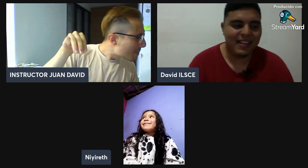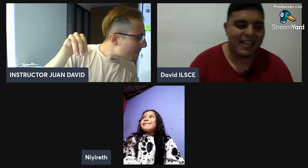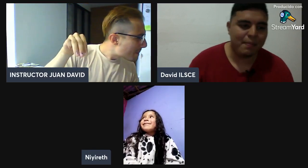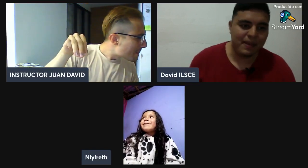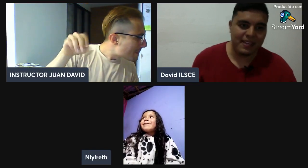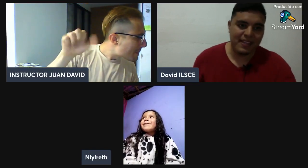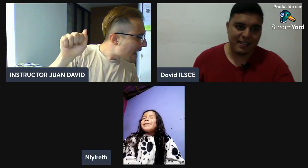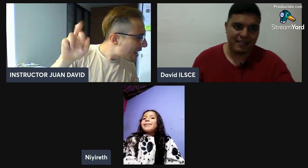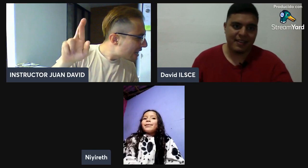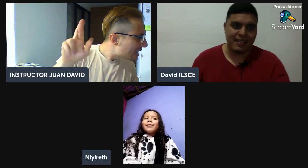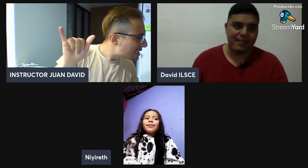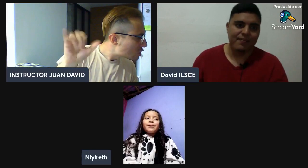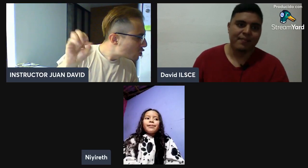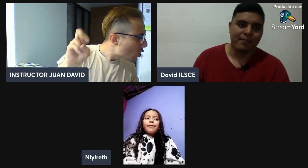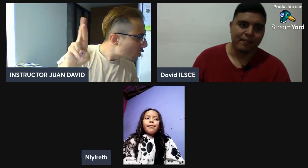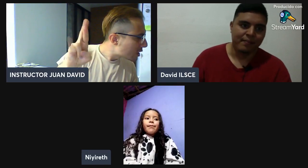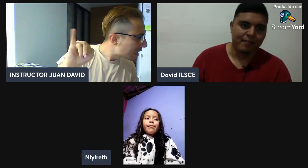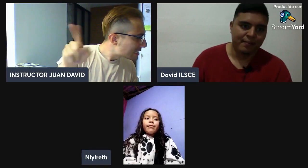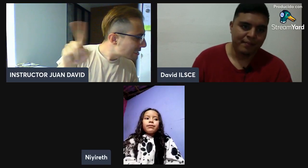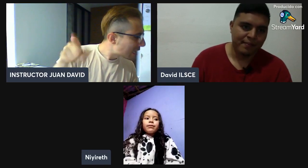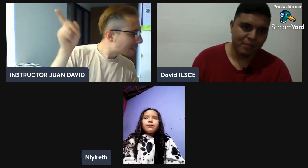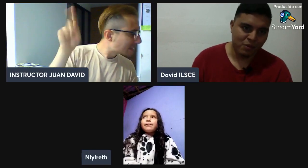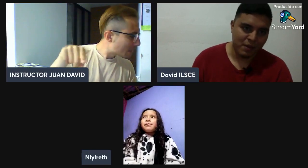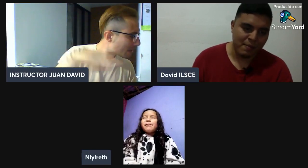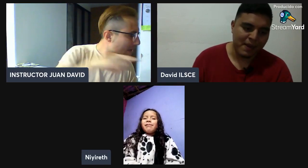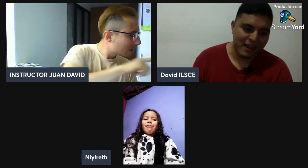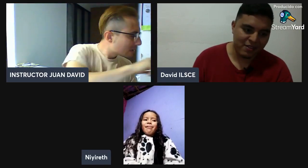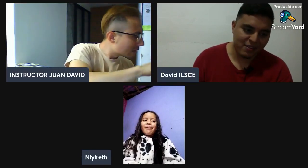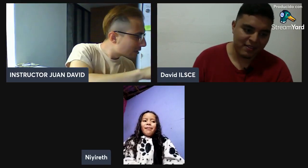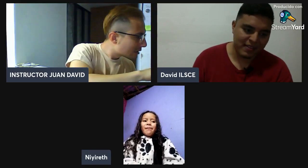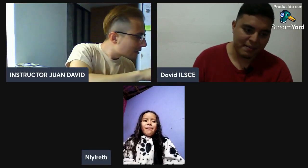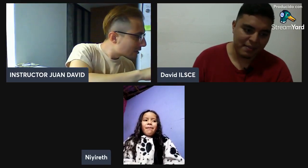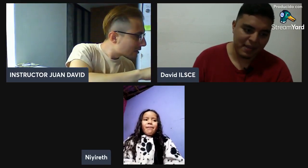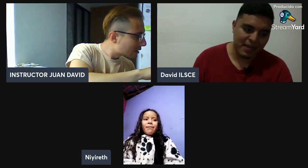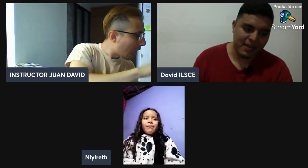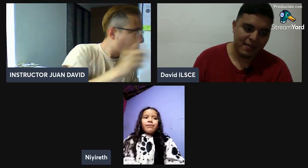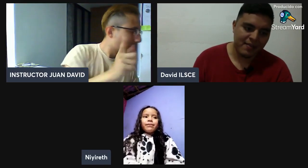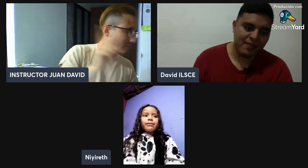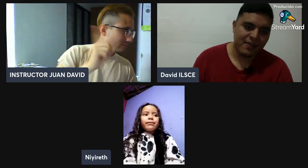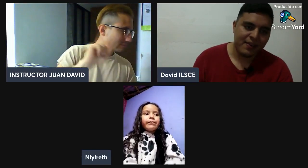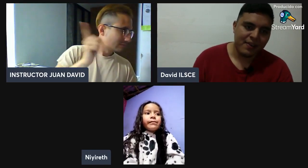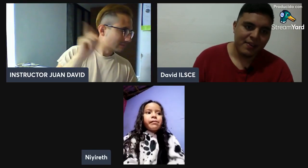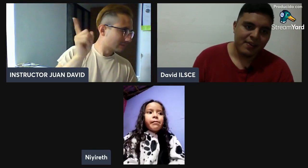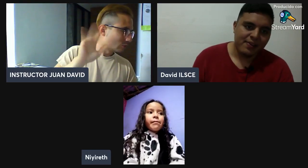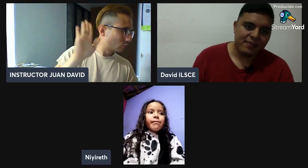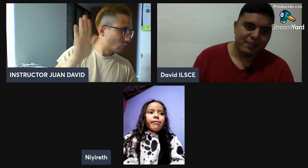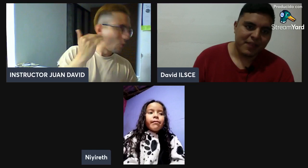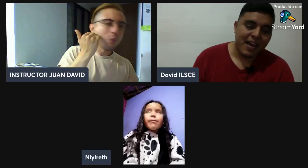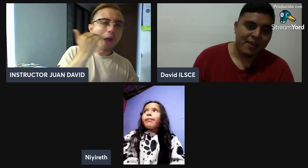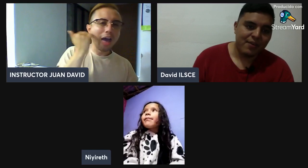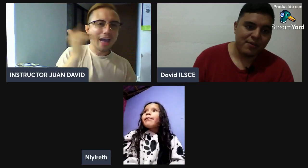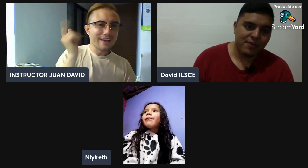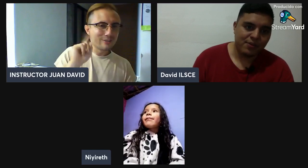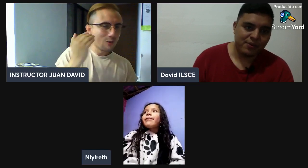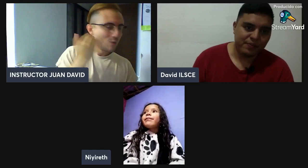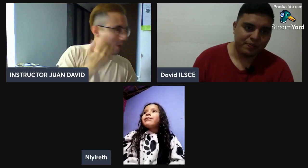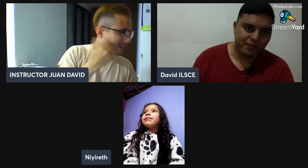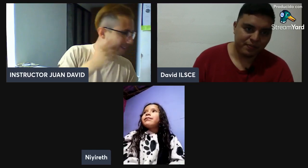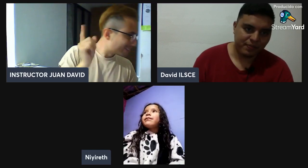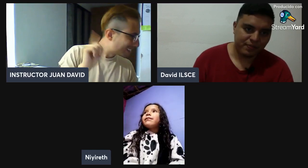Casilda Peña, sí. Sí. Muy bien, Marjoris también. Venga, Ah, rosa, no, no, rosa. no, no. Aquí,